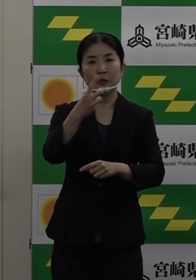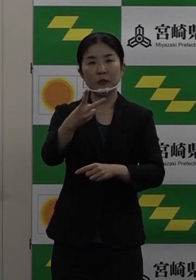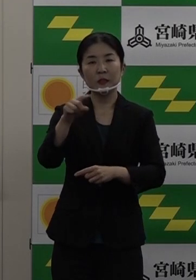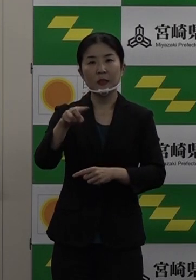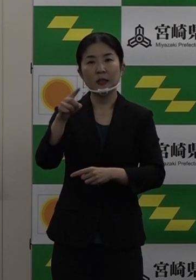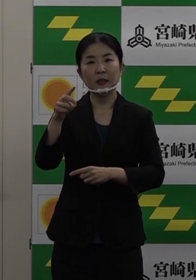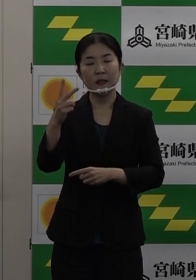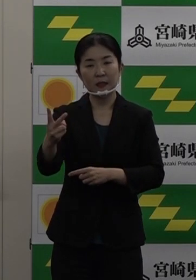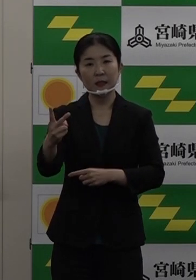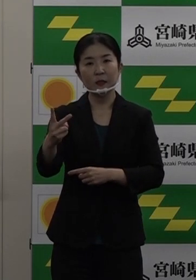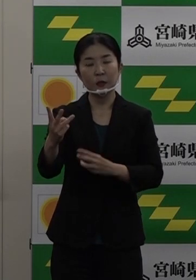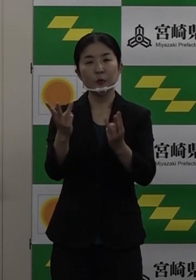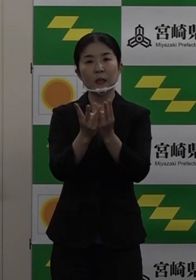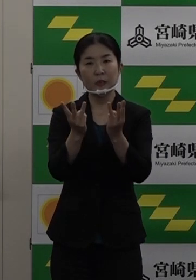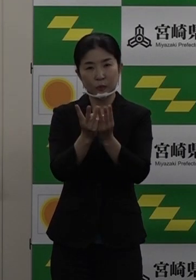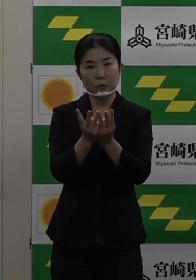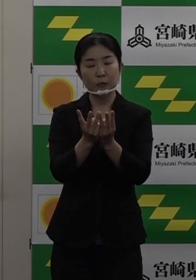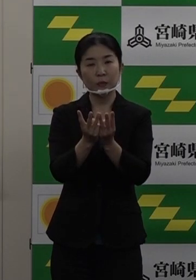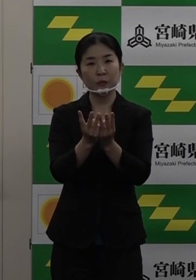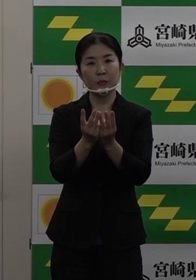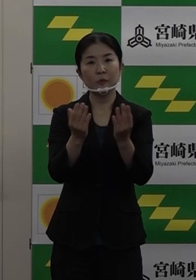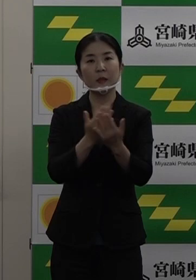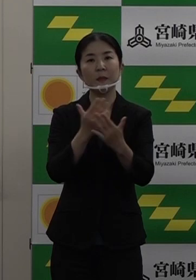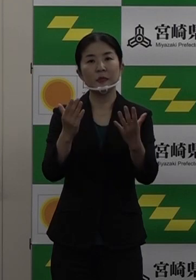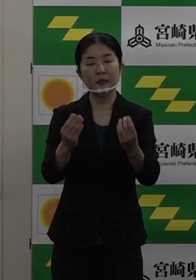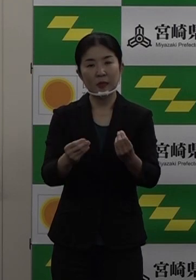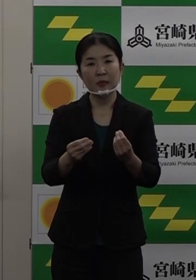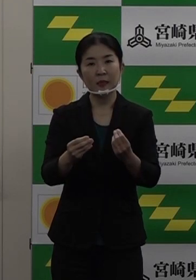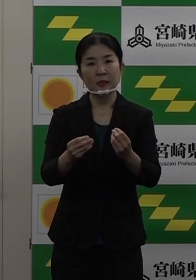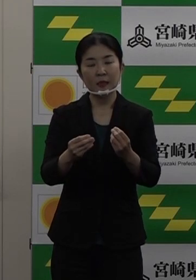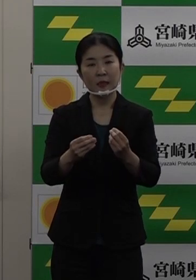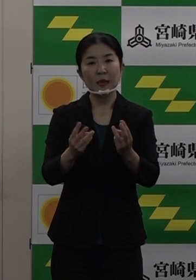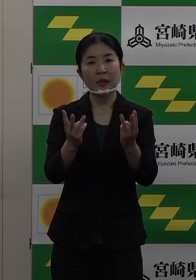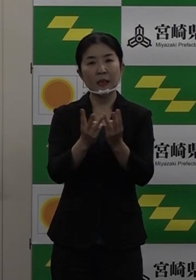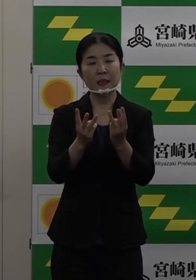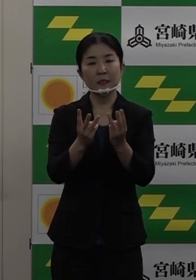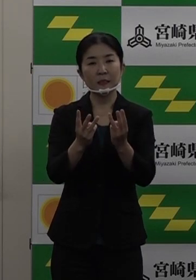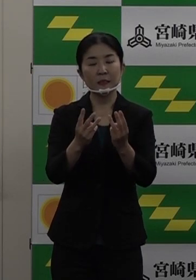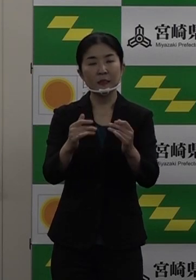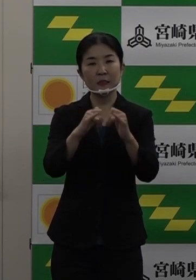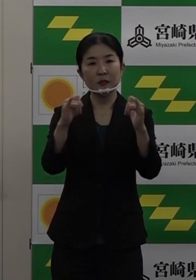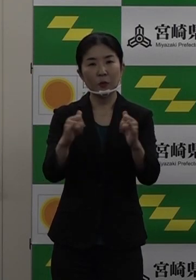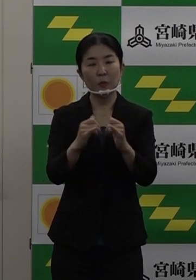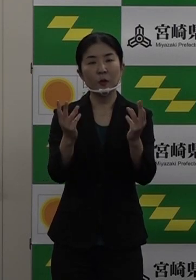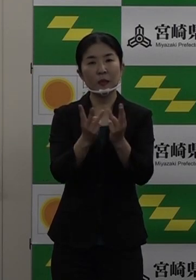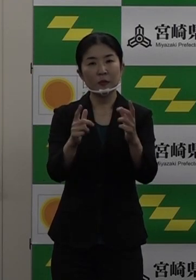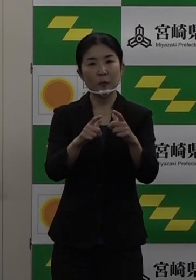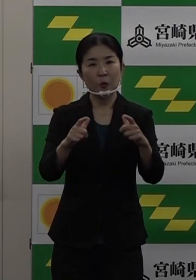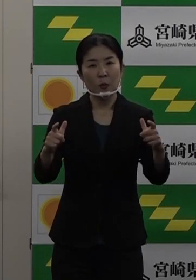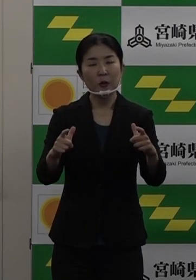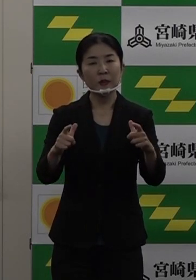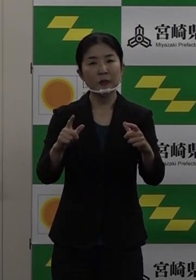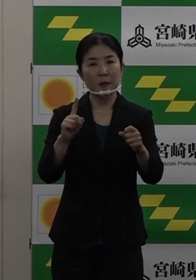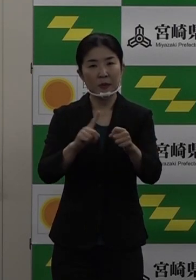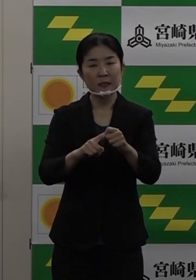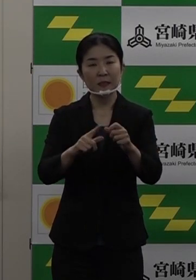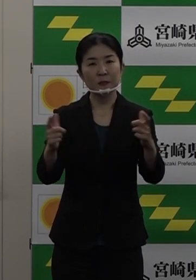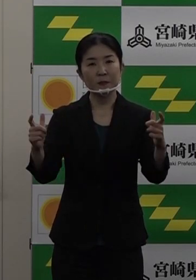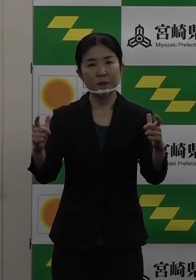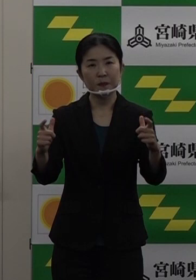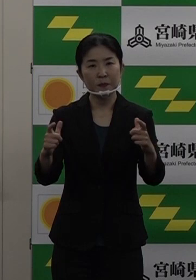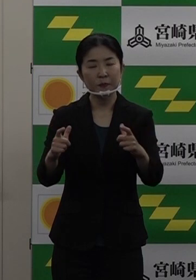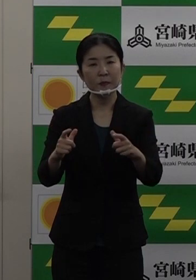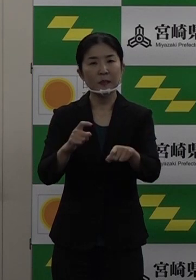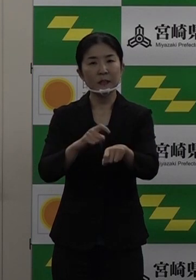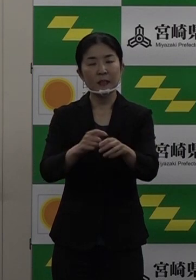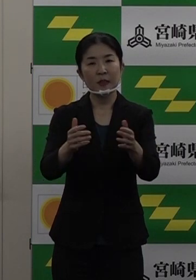ところまで来ました。なかなかこの事故規模の多いところでの沈静化というのは時間がかかったわけでございますが、その県域も含